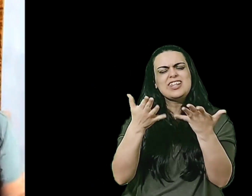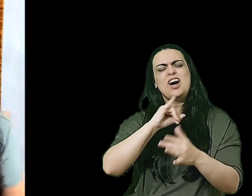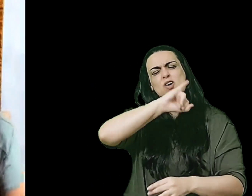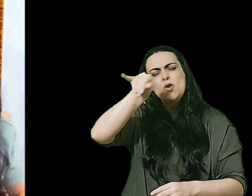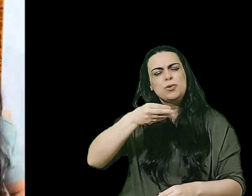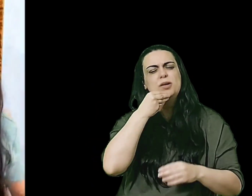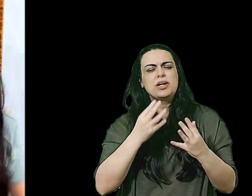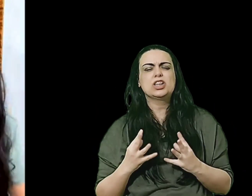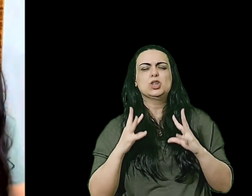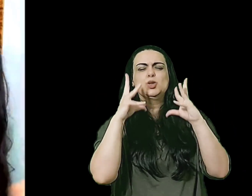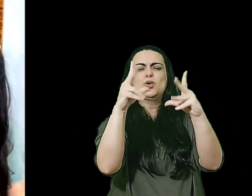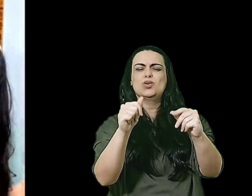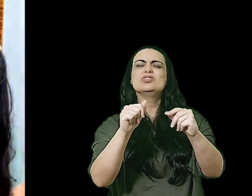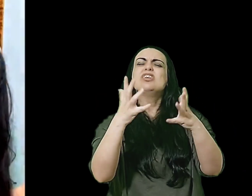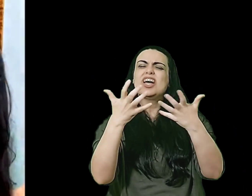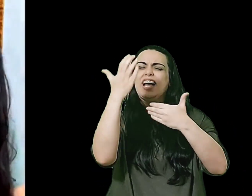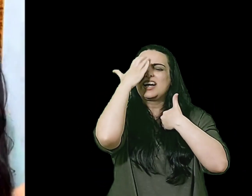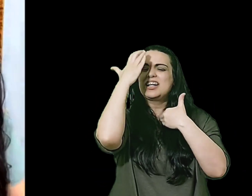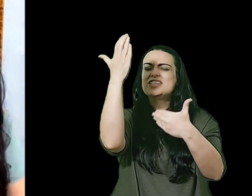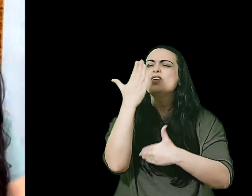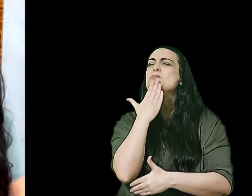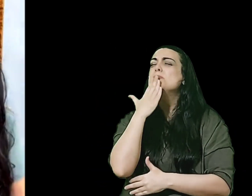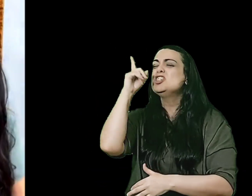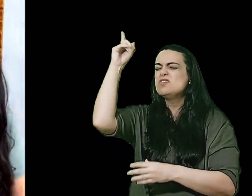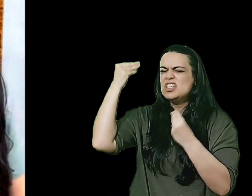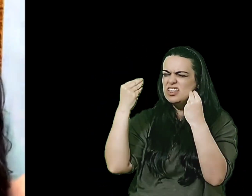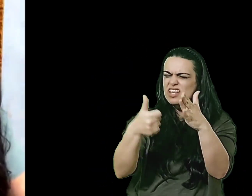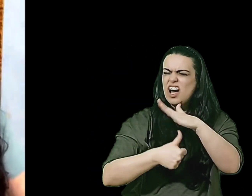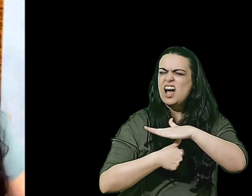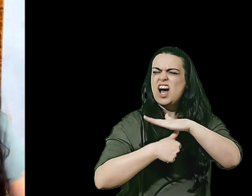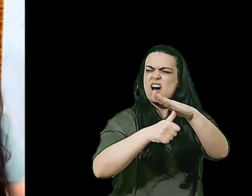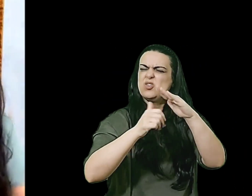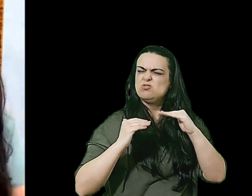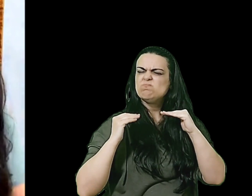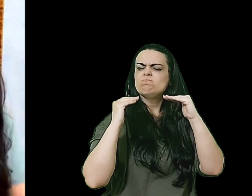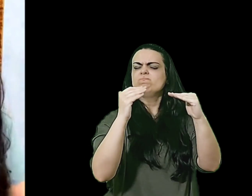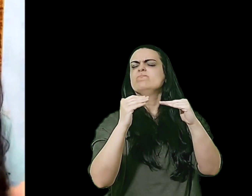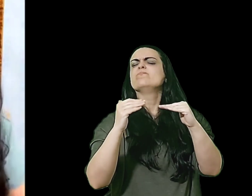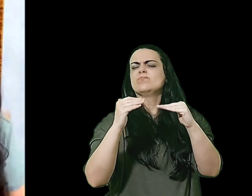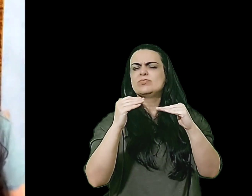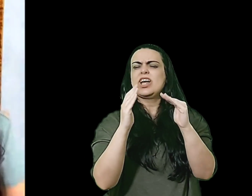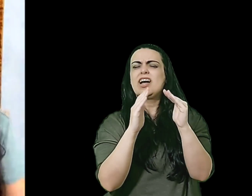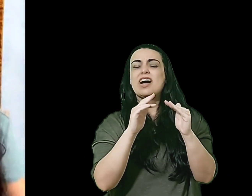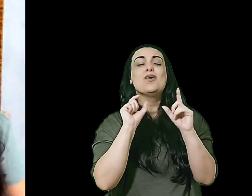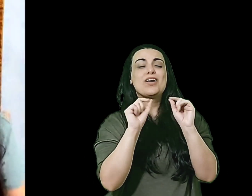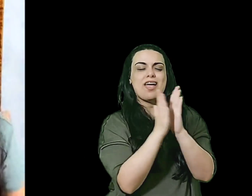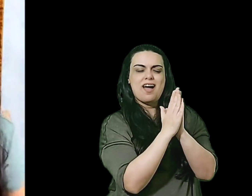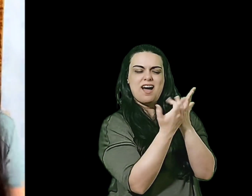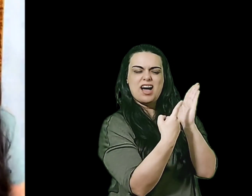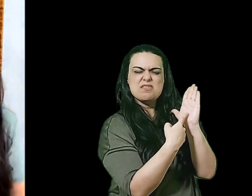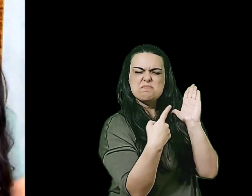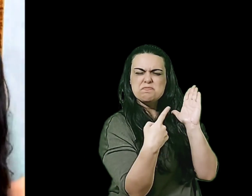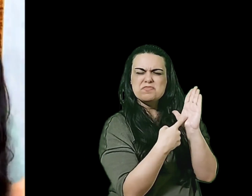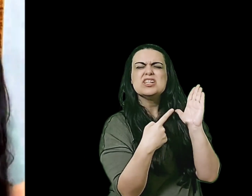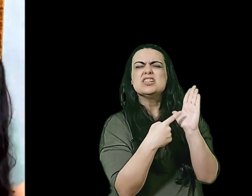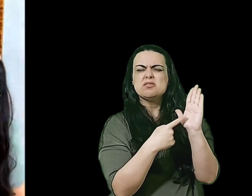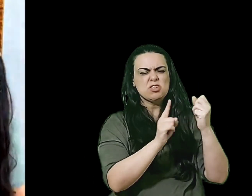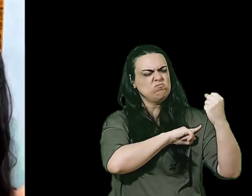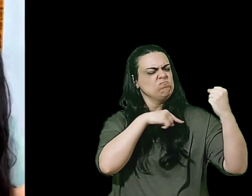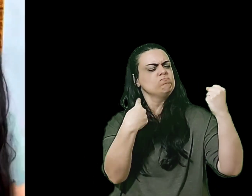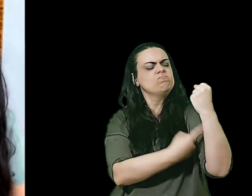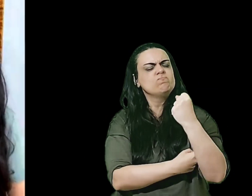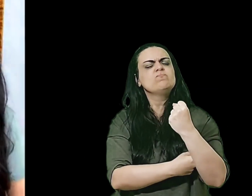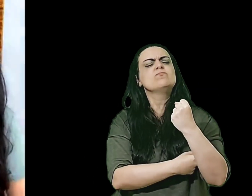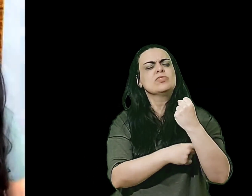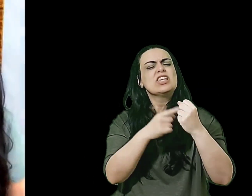eu quero te agradecer. E quero agora te pedir, ó Deus, dê a eles autoridade pela tua palavra, a mim também. Conceda a